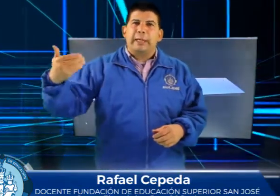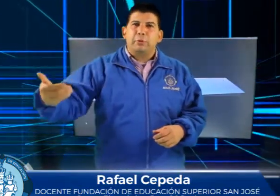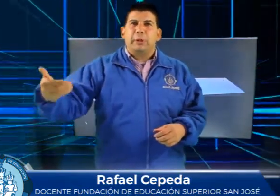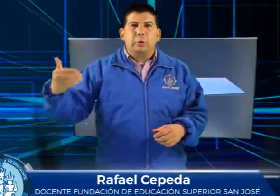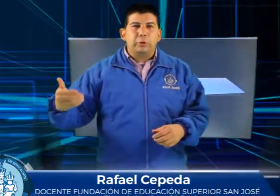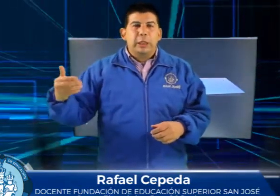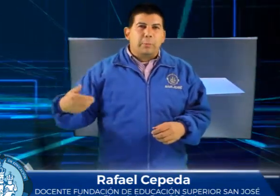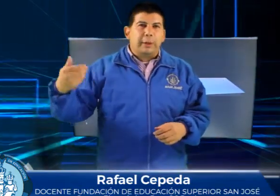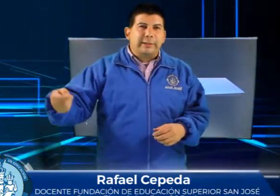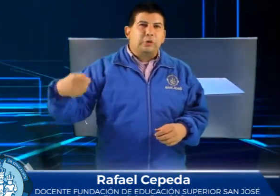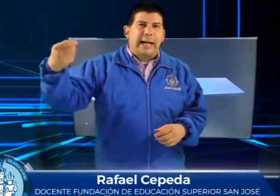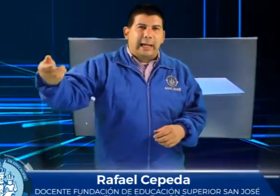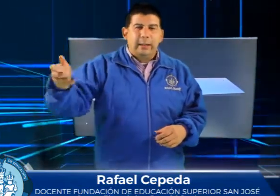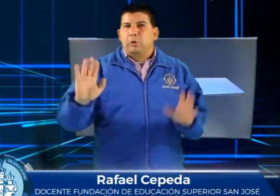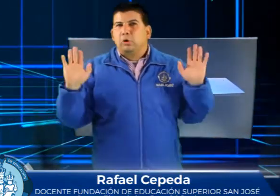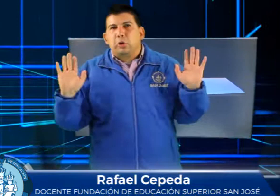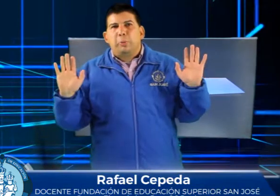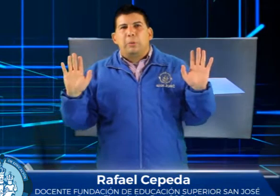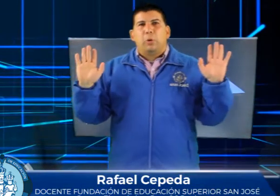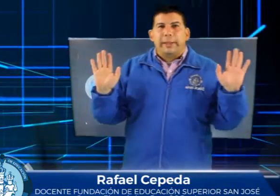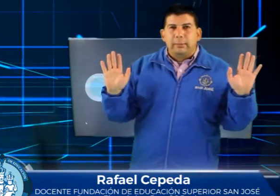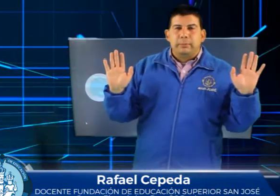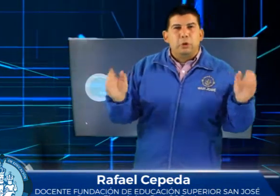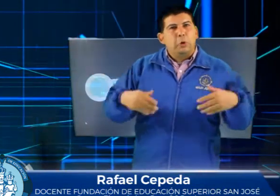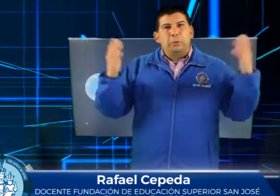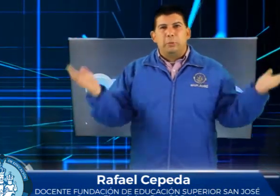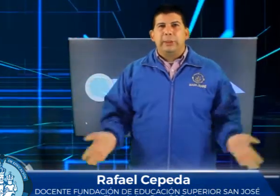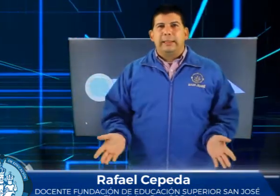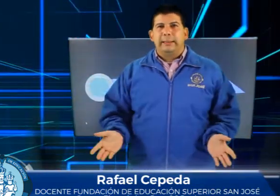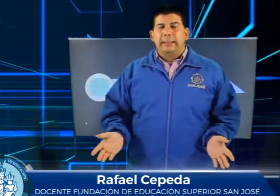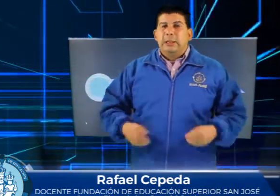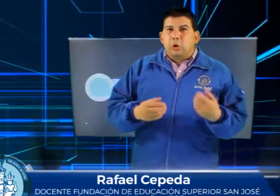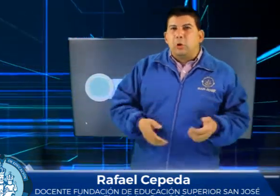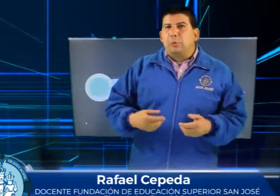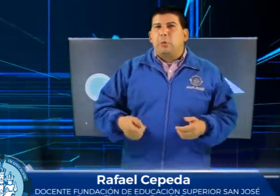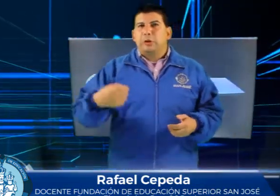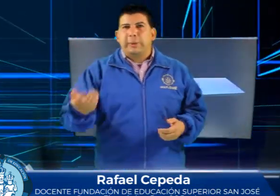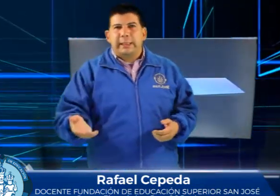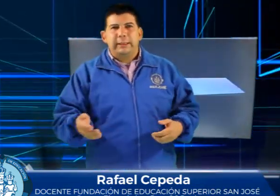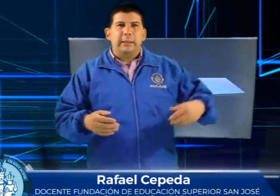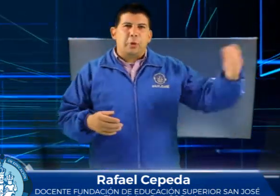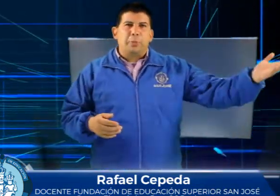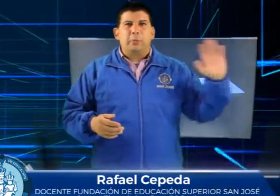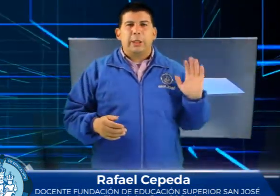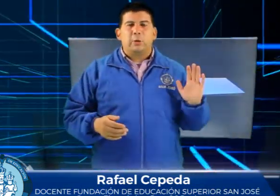esos recursos porque eso se haga no todos podemos gobernar no todos podemos ser alcaldes no todos podemos ser presidente ni todos podemos ir al congreso